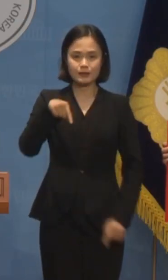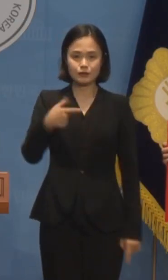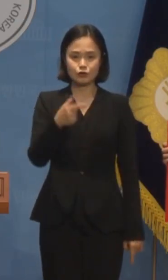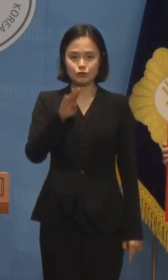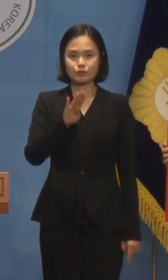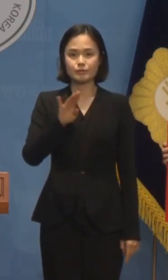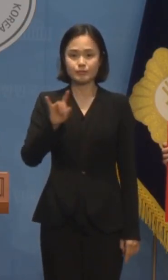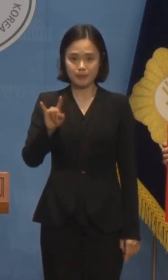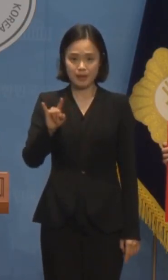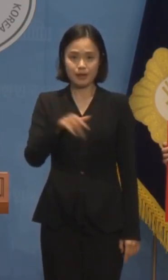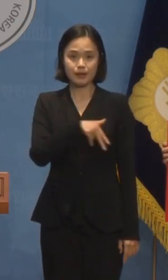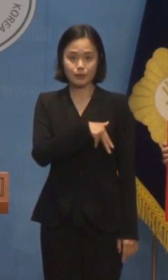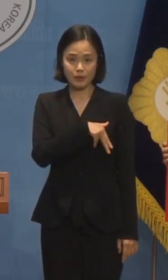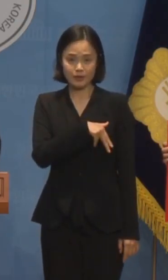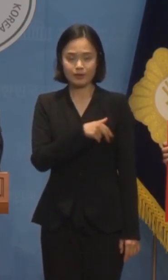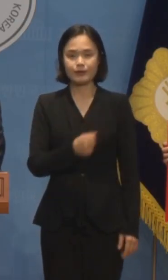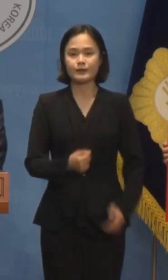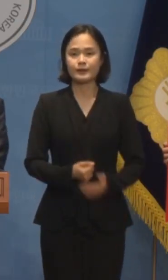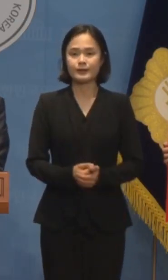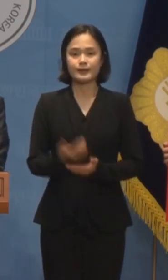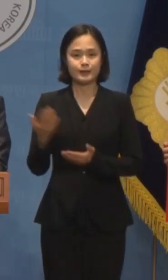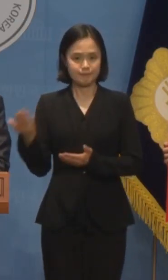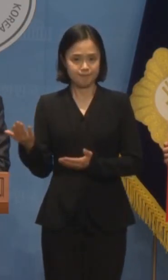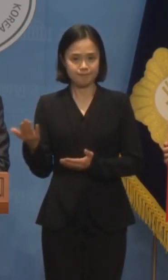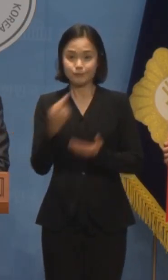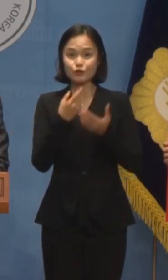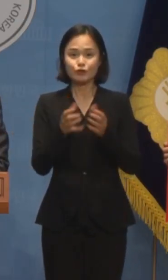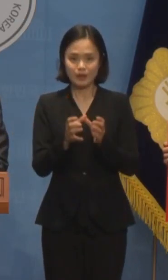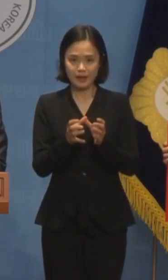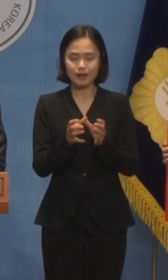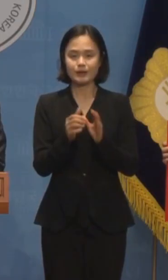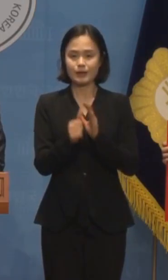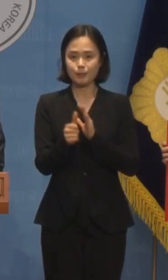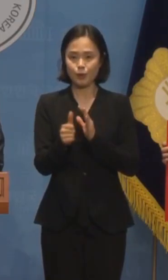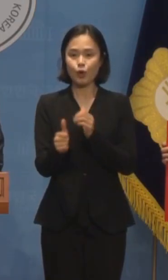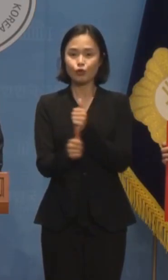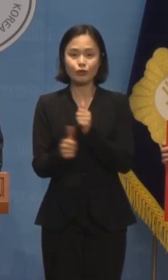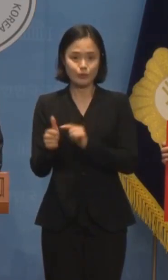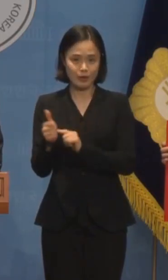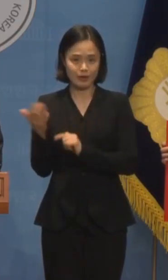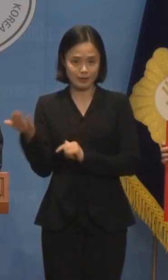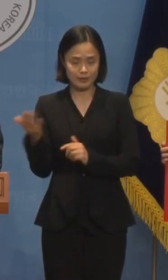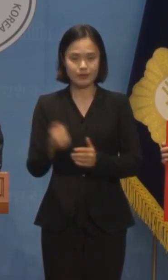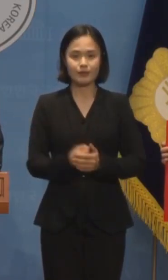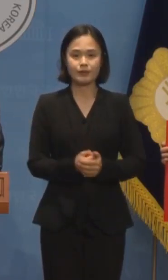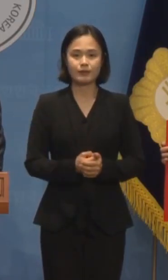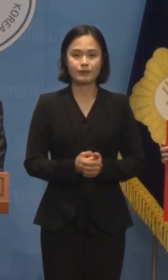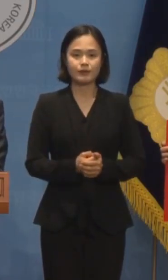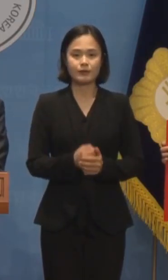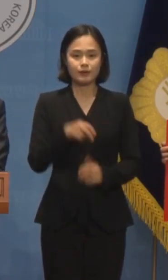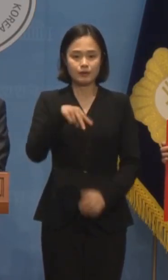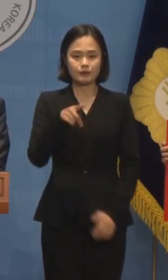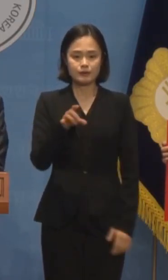성남시 의원이십니다. 참고로 민주당 대표의원이십니다. 성은경